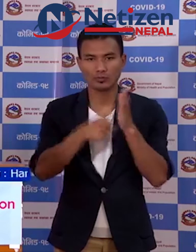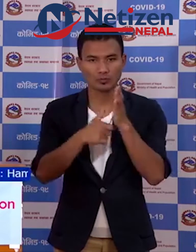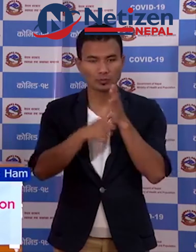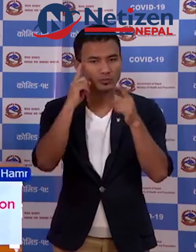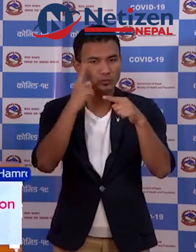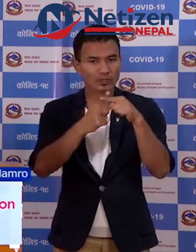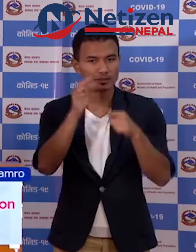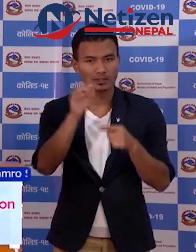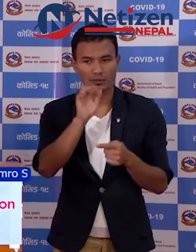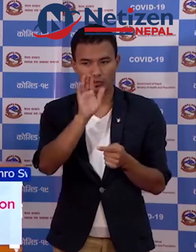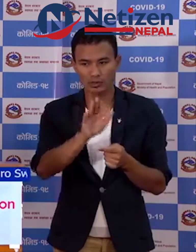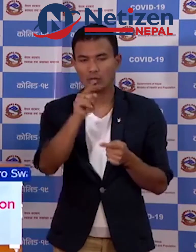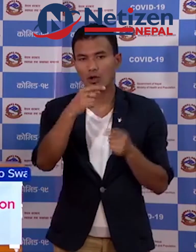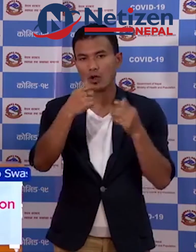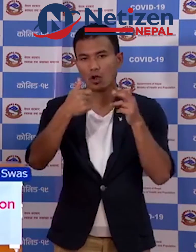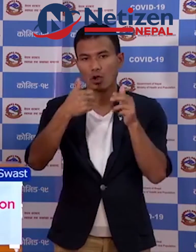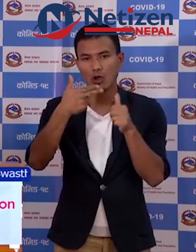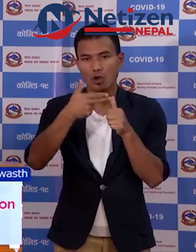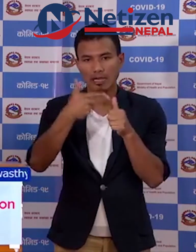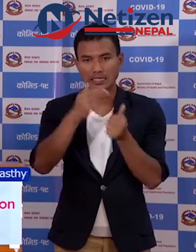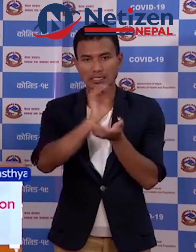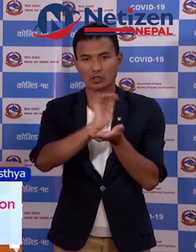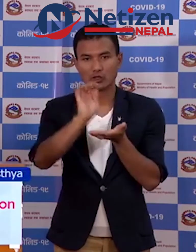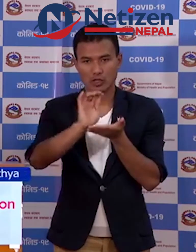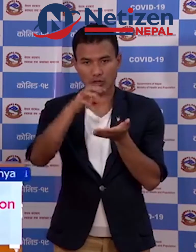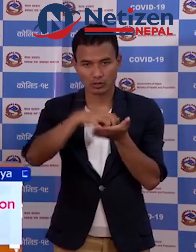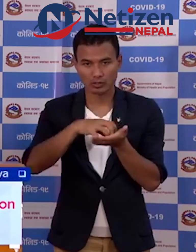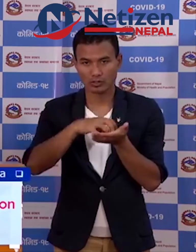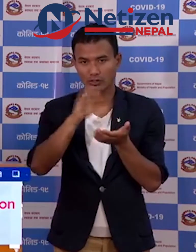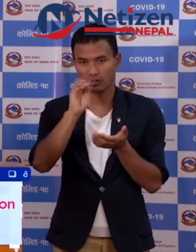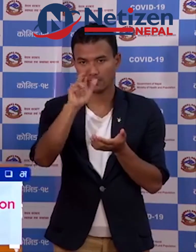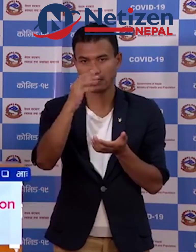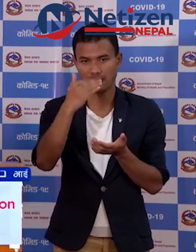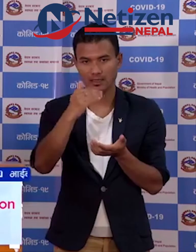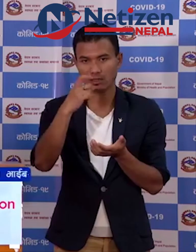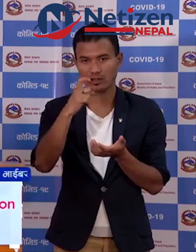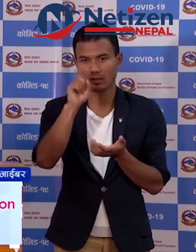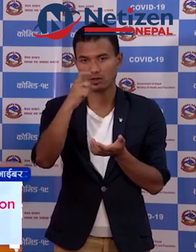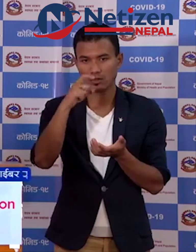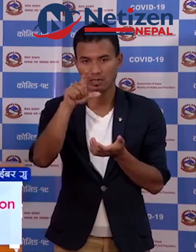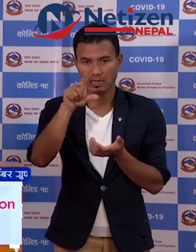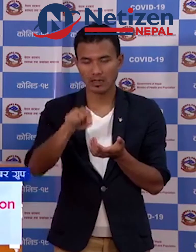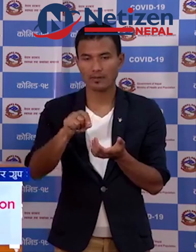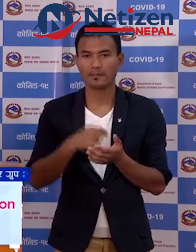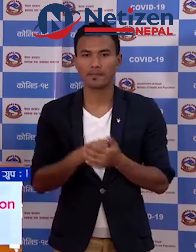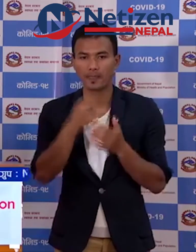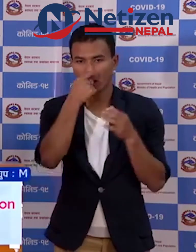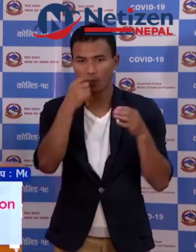पोजिटिभ हुनुहुन्छ। अर्घाखाँची सन्धिखर्क सिद्धगङ्गा पणिनी